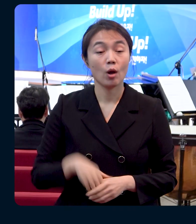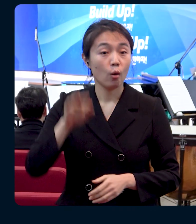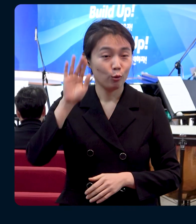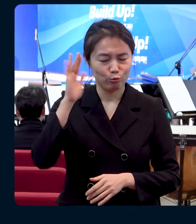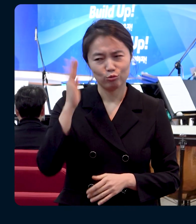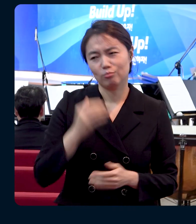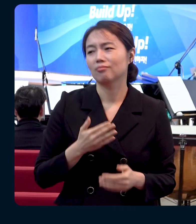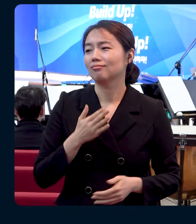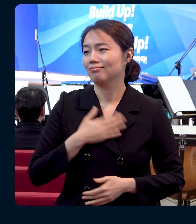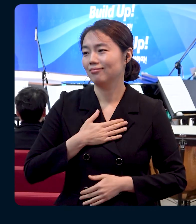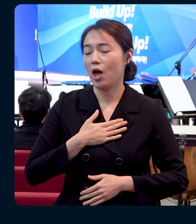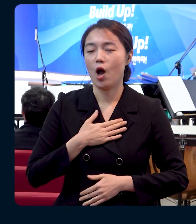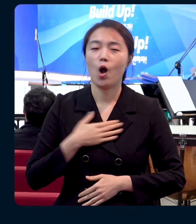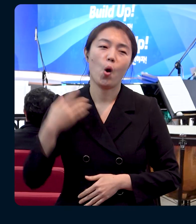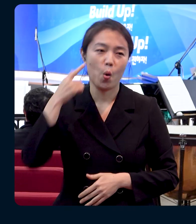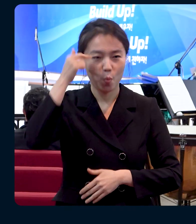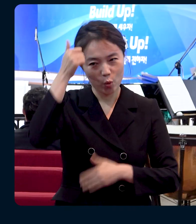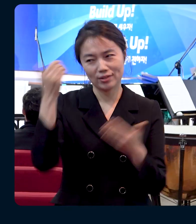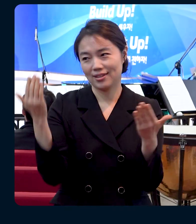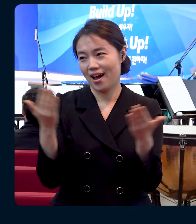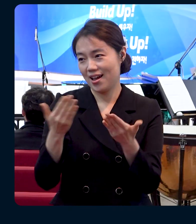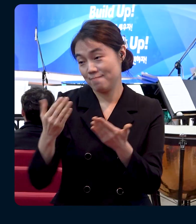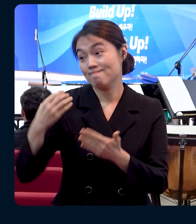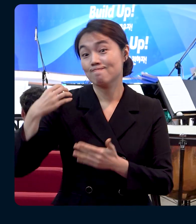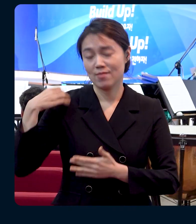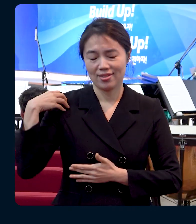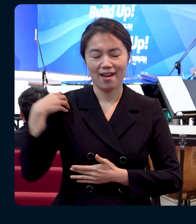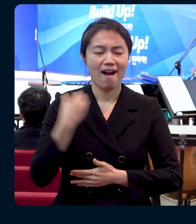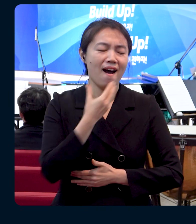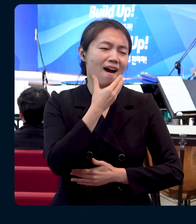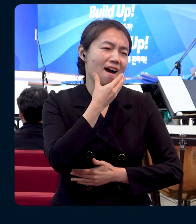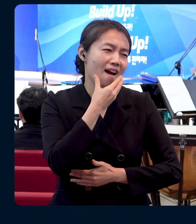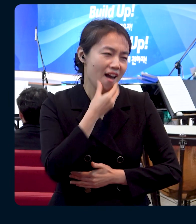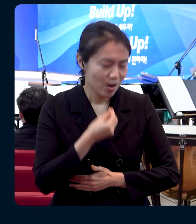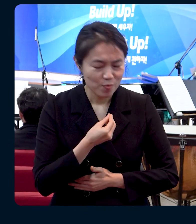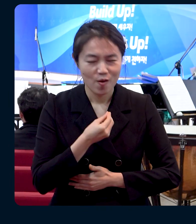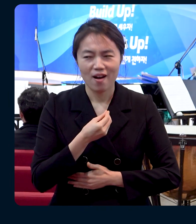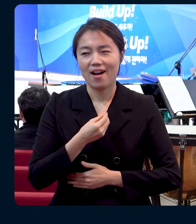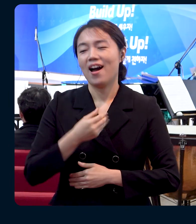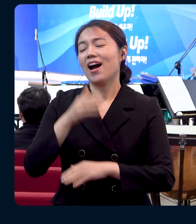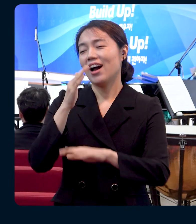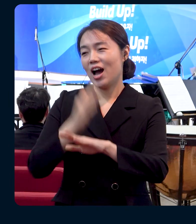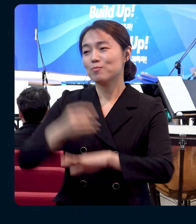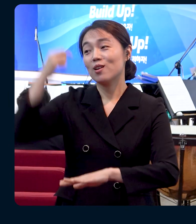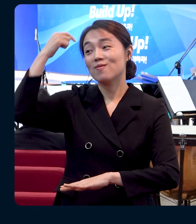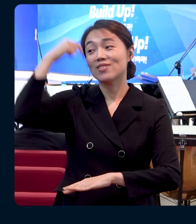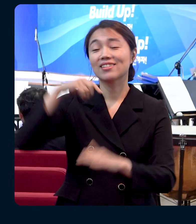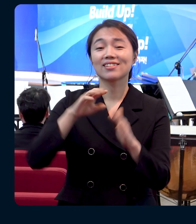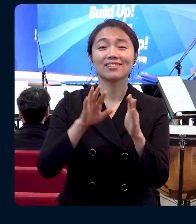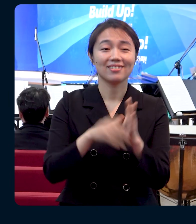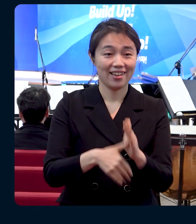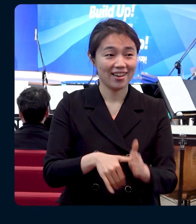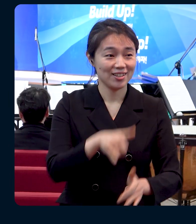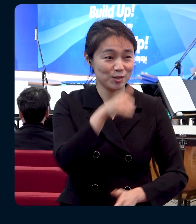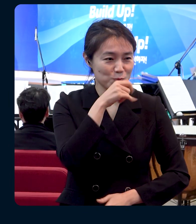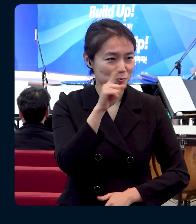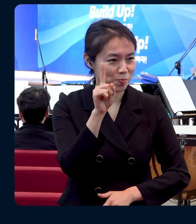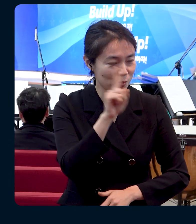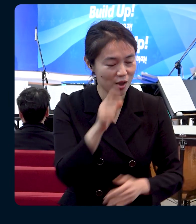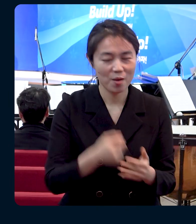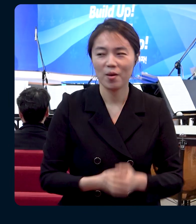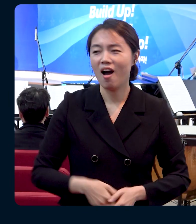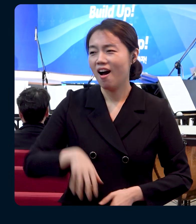요즘에 목회하면서 제가 정말 행복하다, 정말 감사하다, 그렇게 느끼는 것은